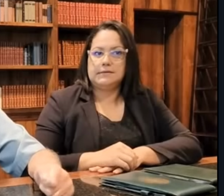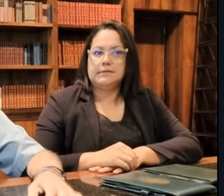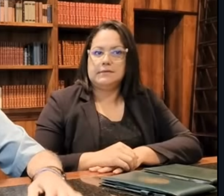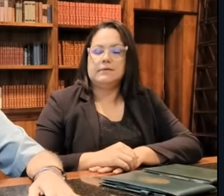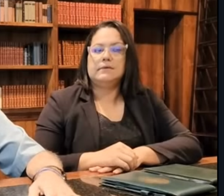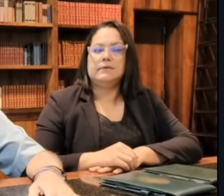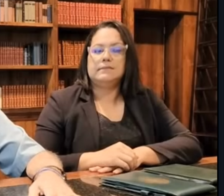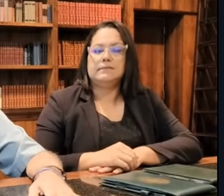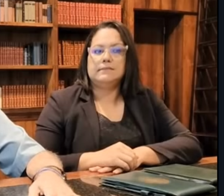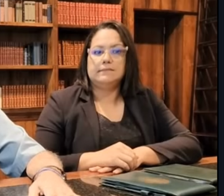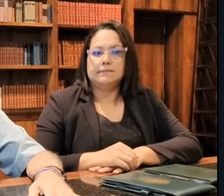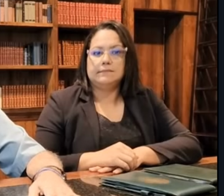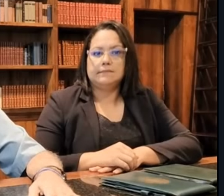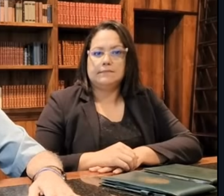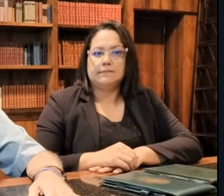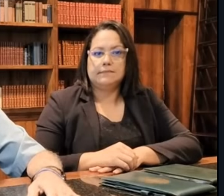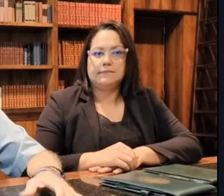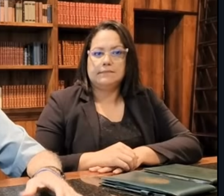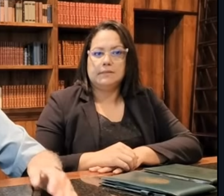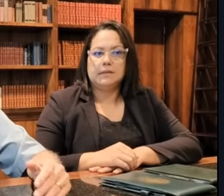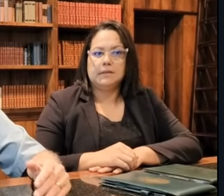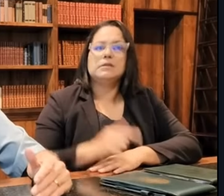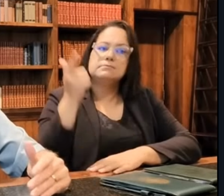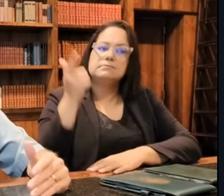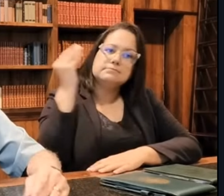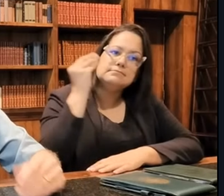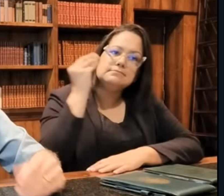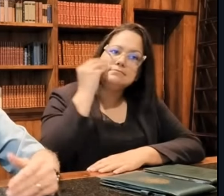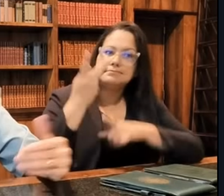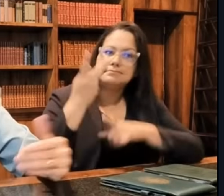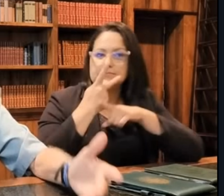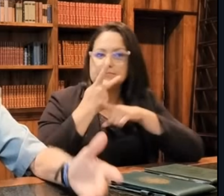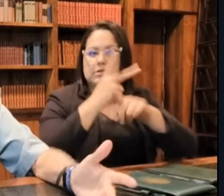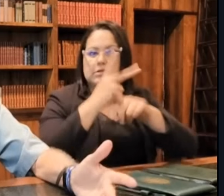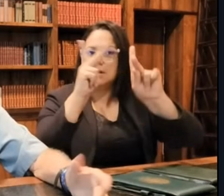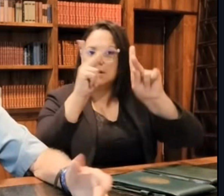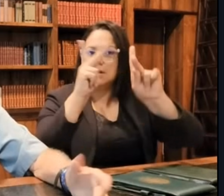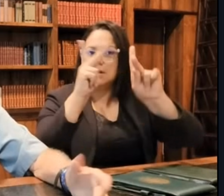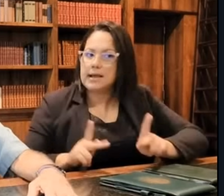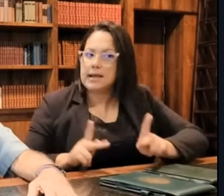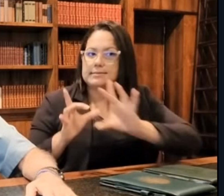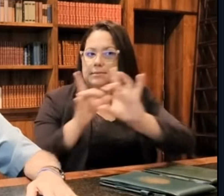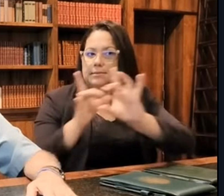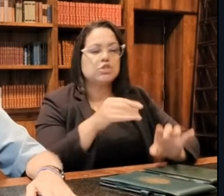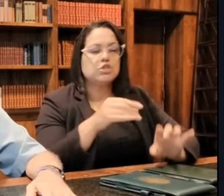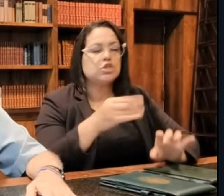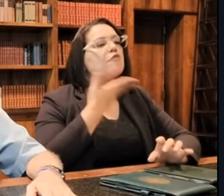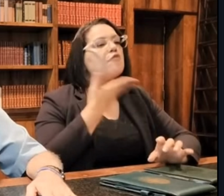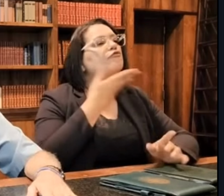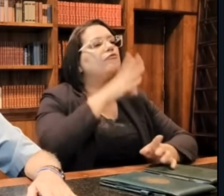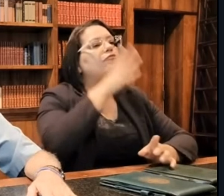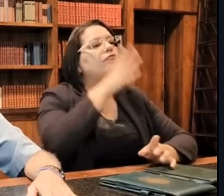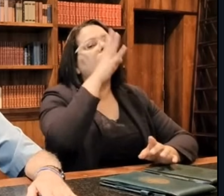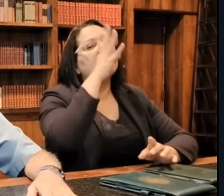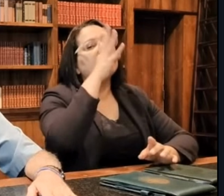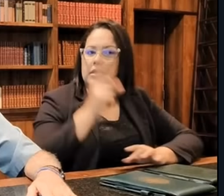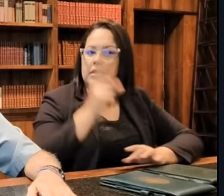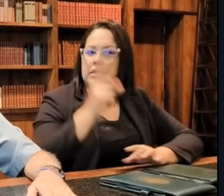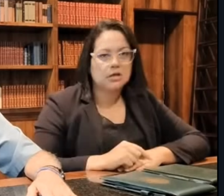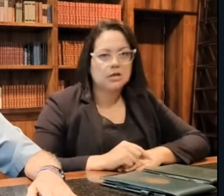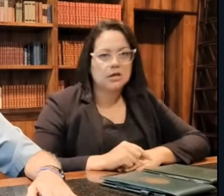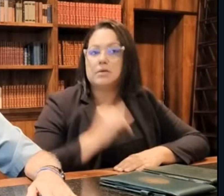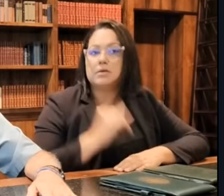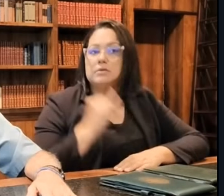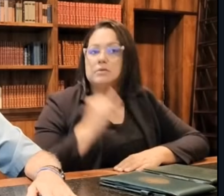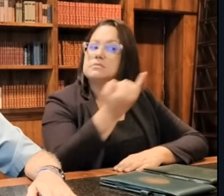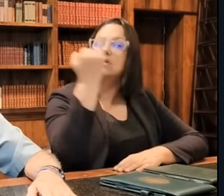buscar sempre a paz, a harmonia, não da boca para fora apenas, a importância